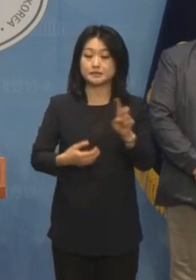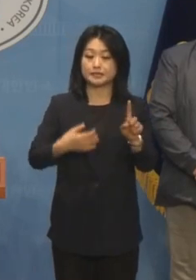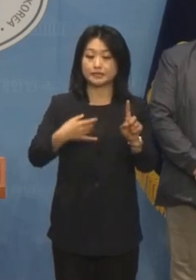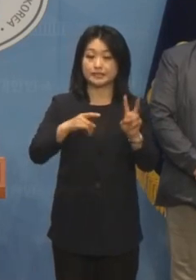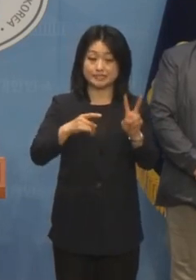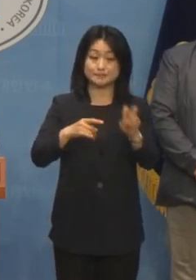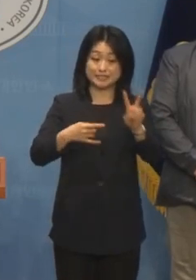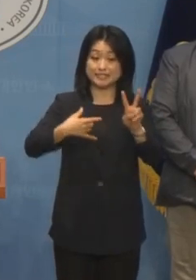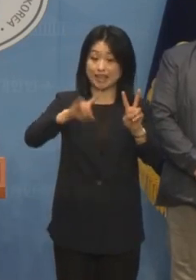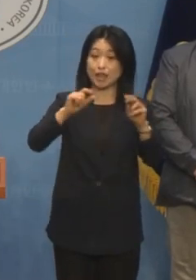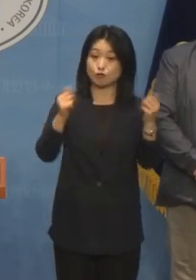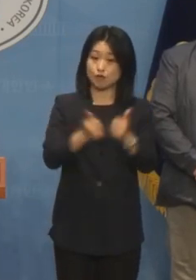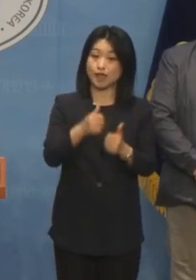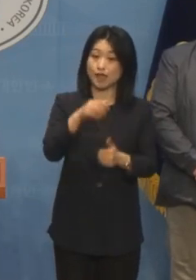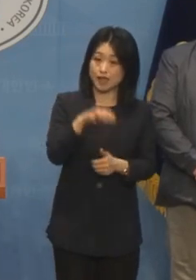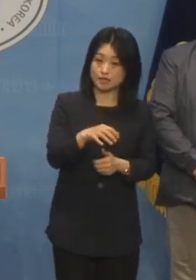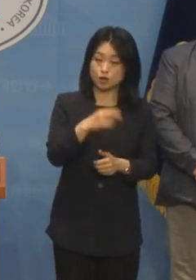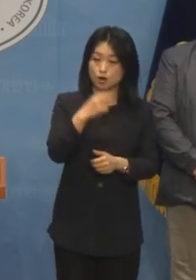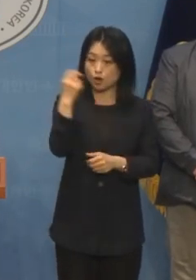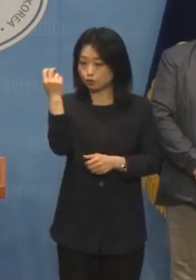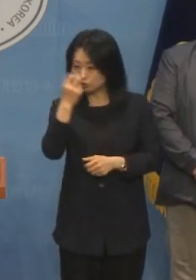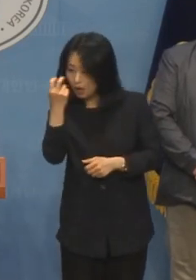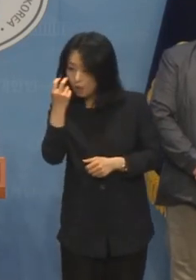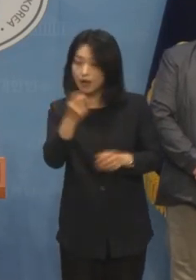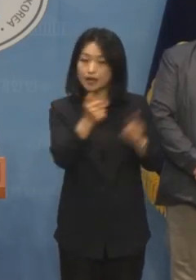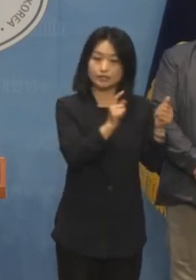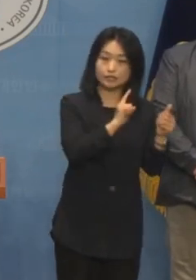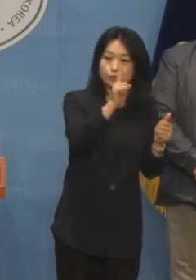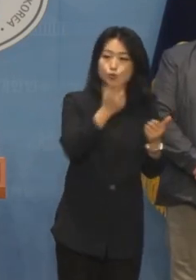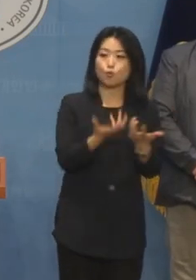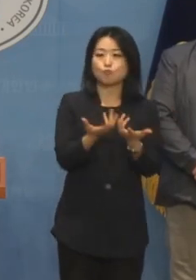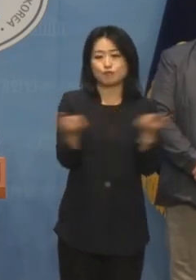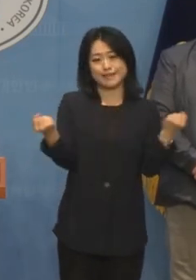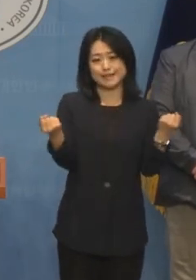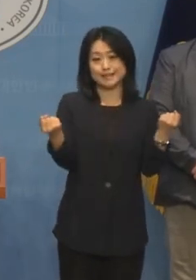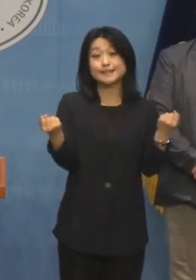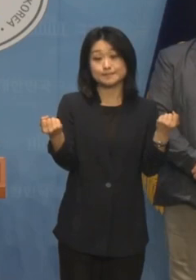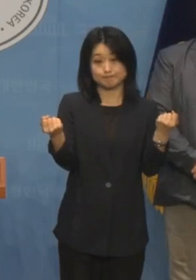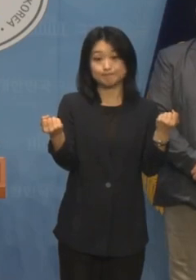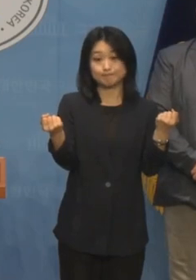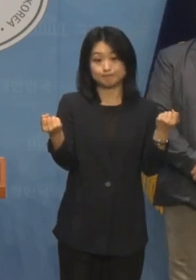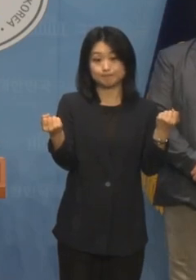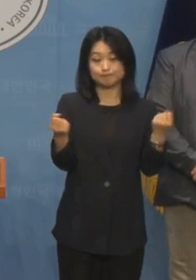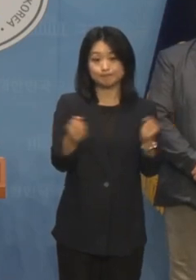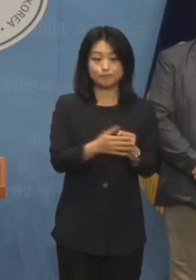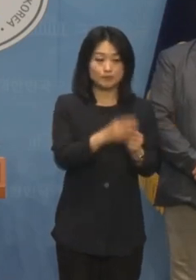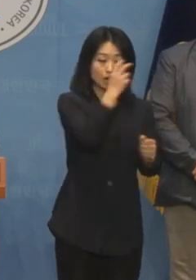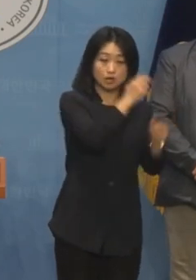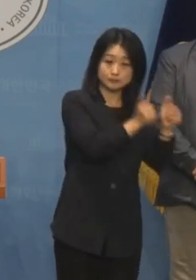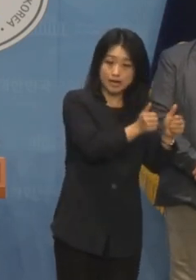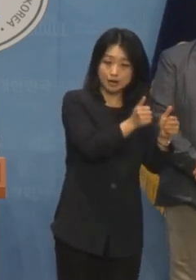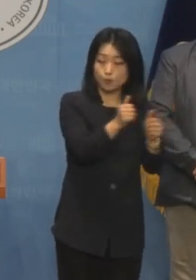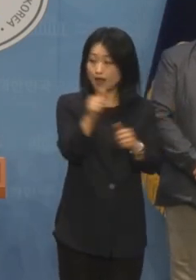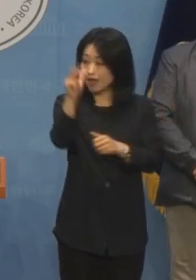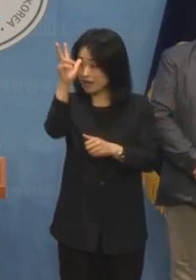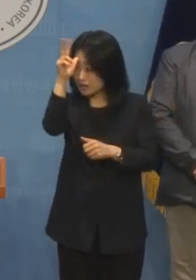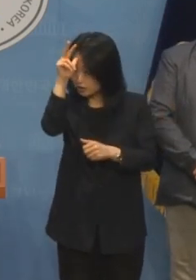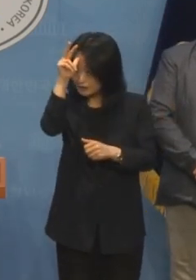국회에서는 완전한 수사기소 분리를 통해서 검찰과 경찰의 수사 과정에서 희생된